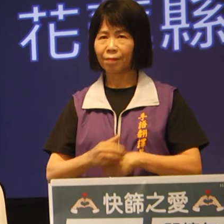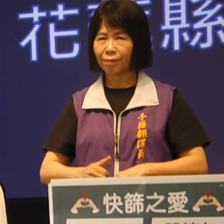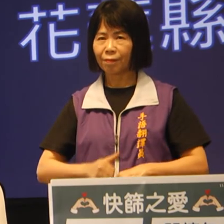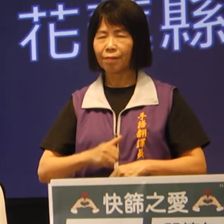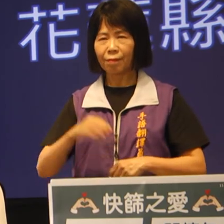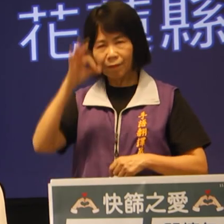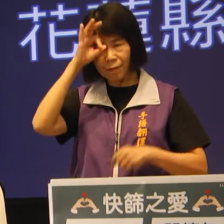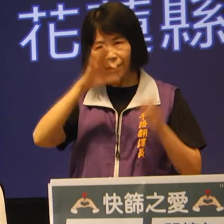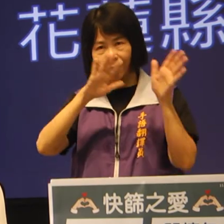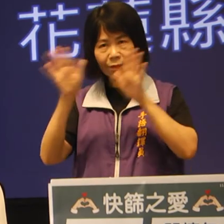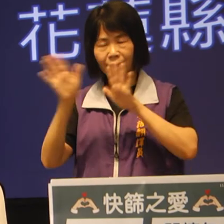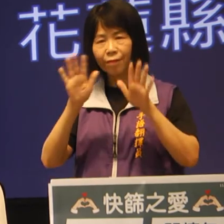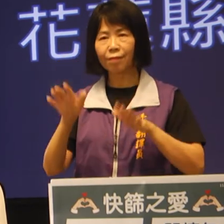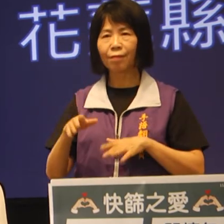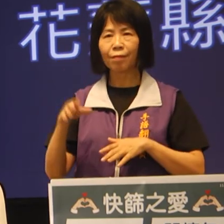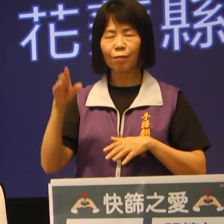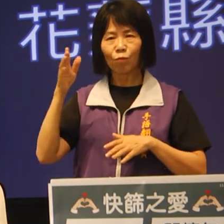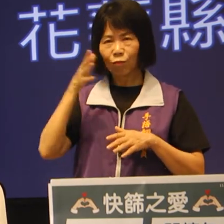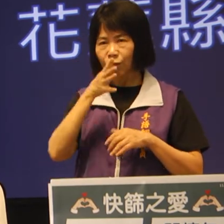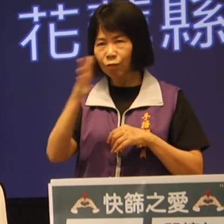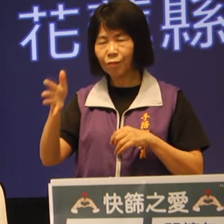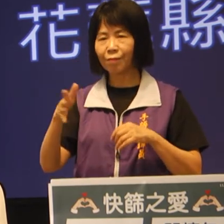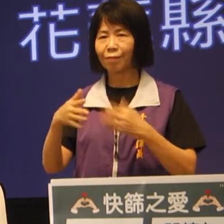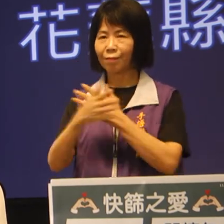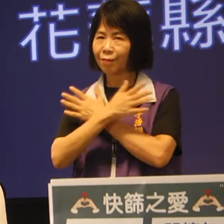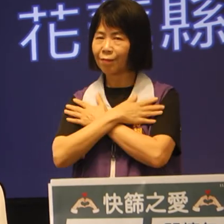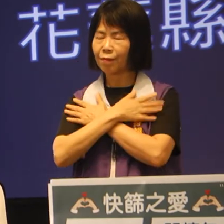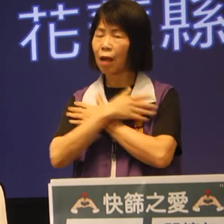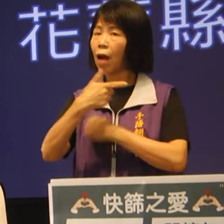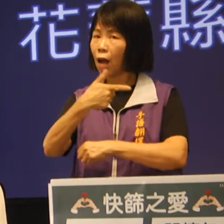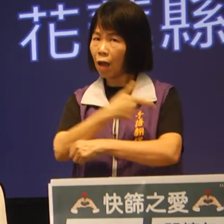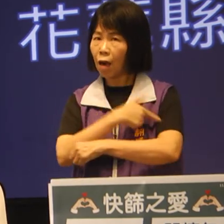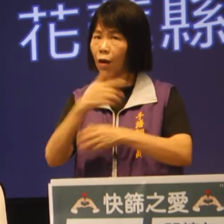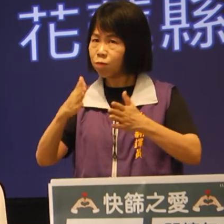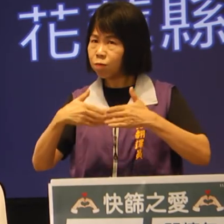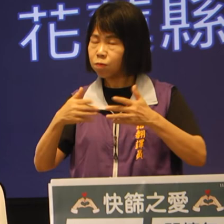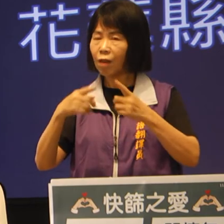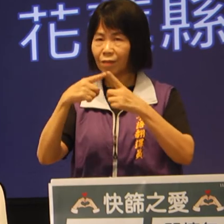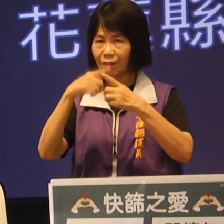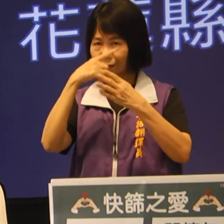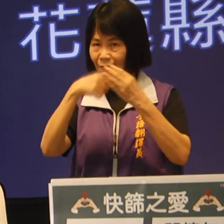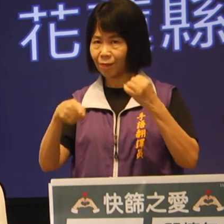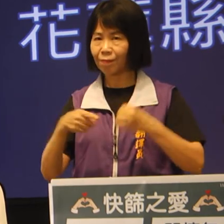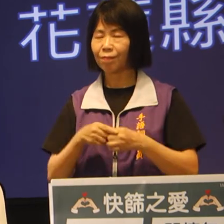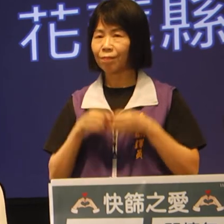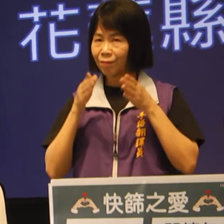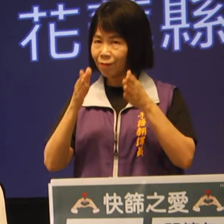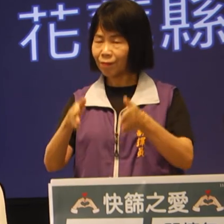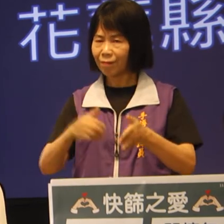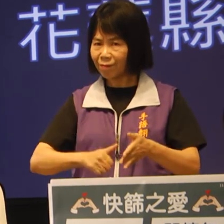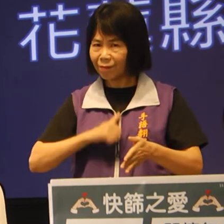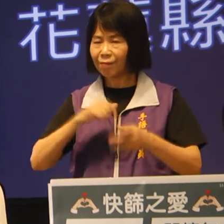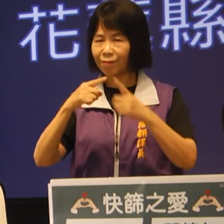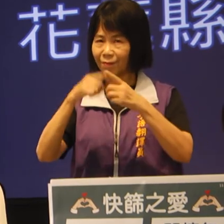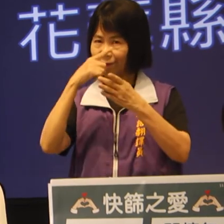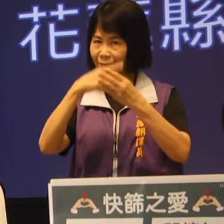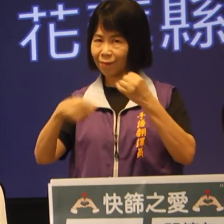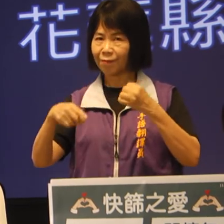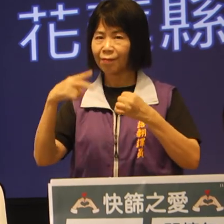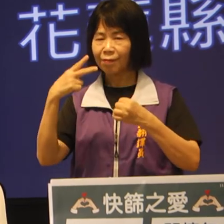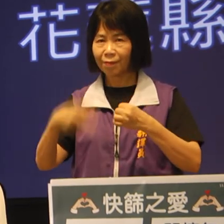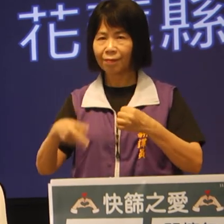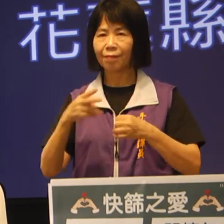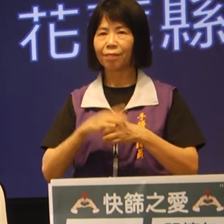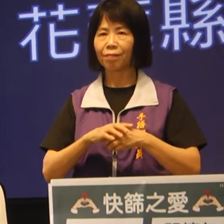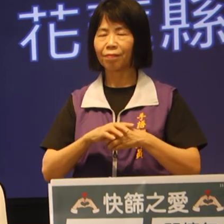调查我们幼儿园幼升有接种意愿的一个人数，针对一个实际人数呢，我们会再进行